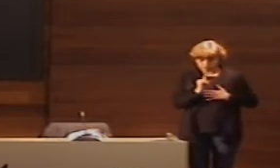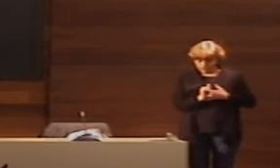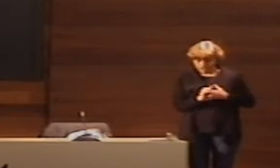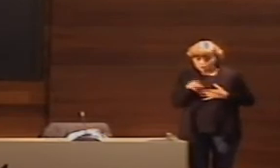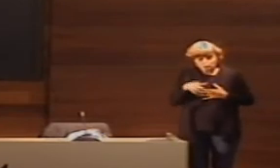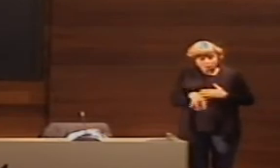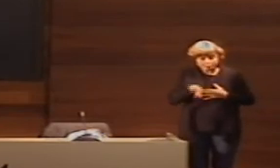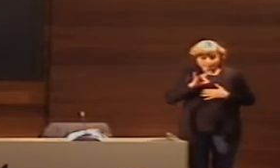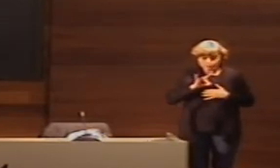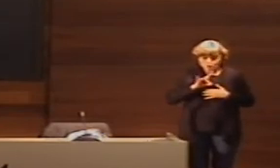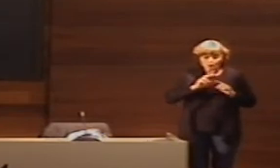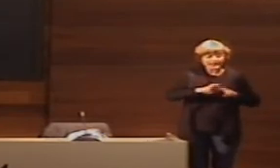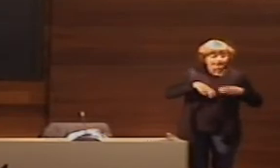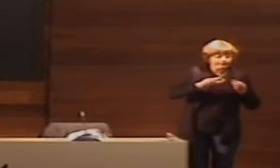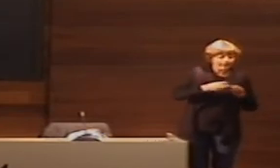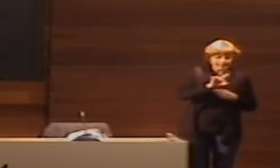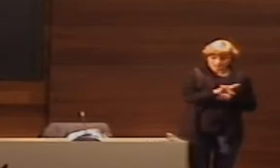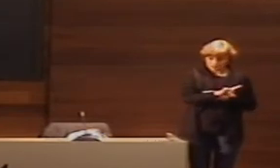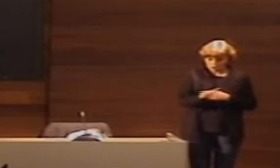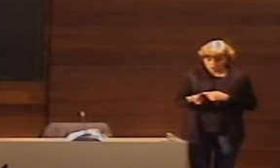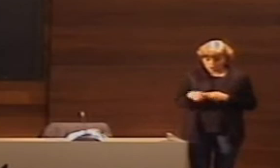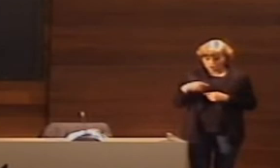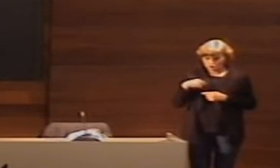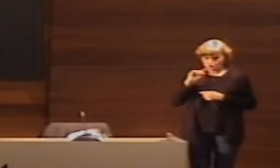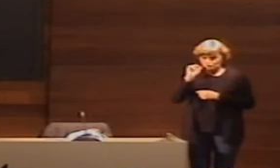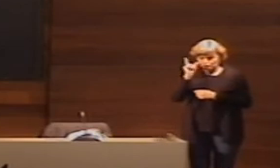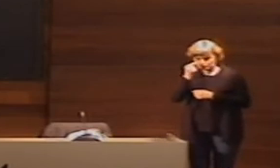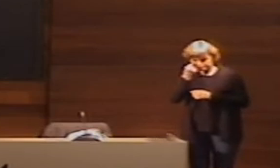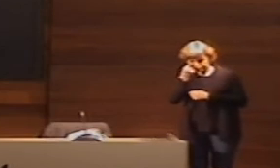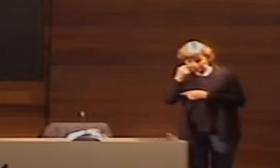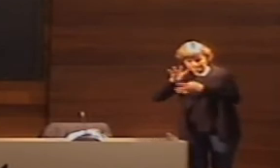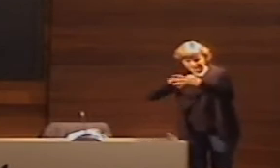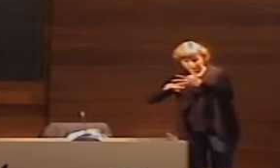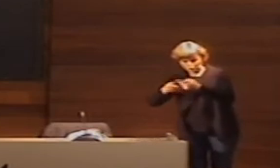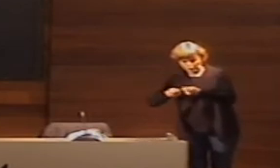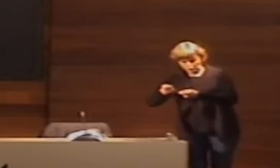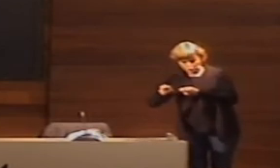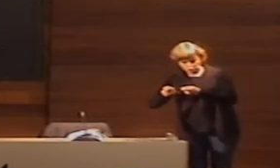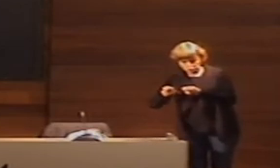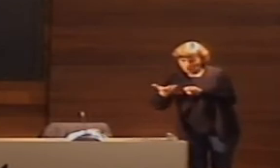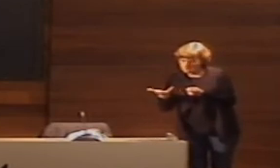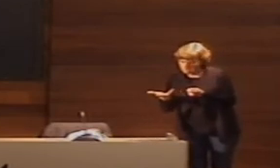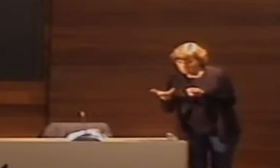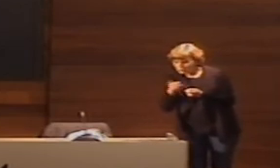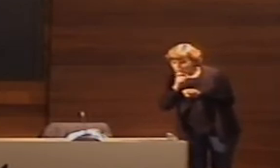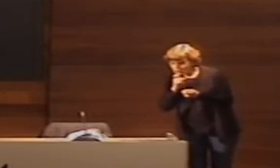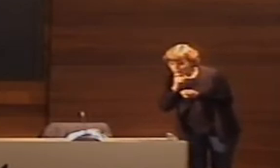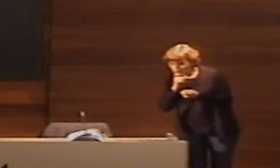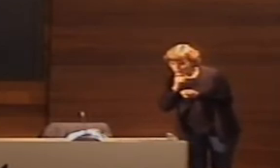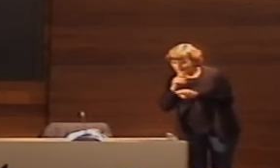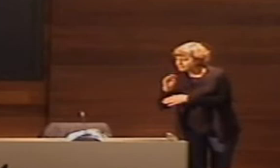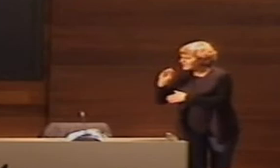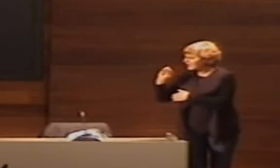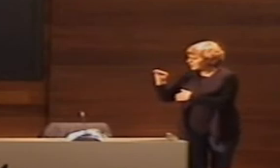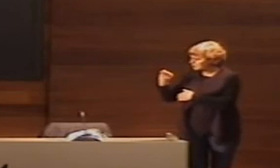reciclar el orgánico, ¿vale? Y ahí veía yo que el control lo veo un poco mal. No sé en qué tasas andáis